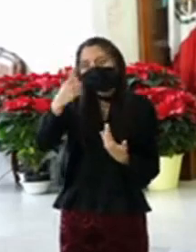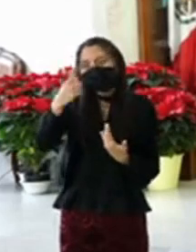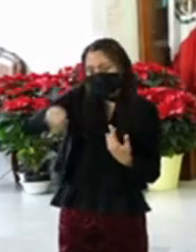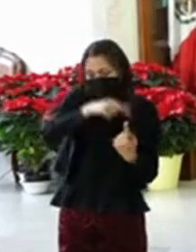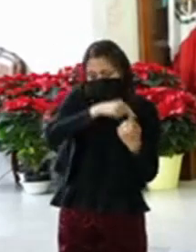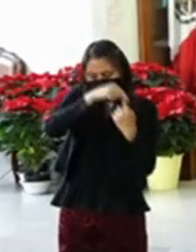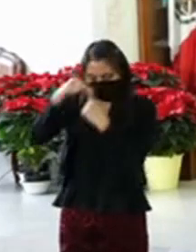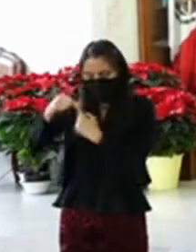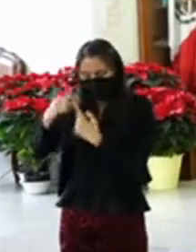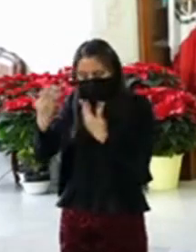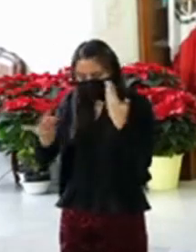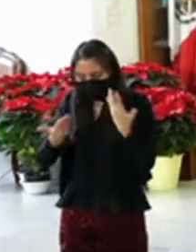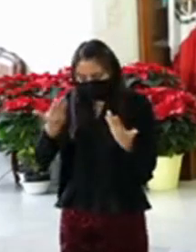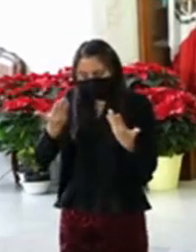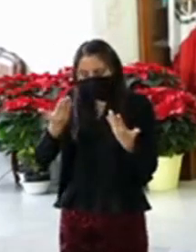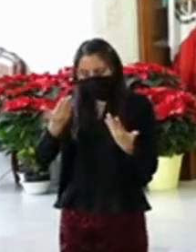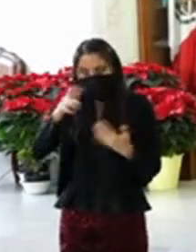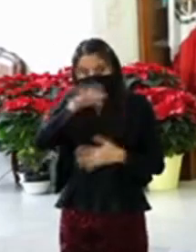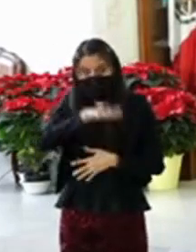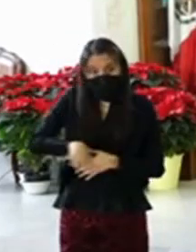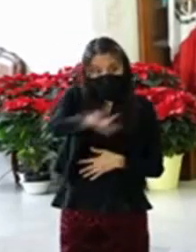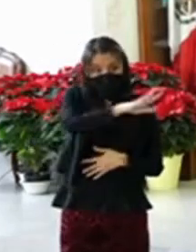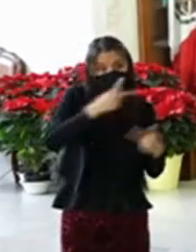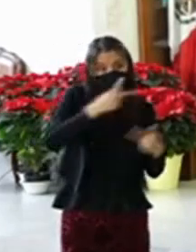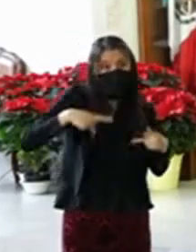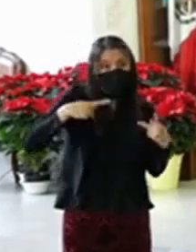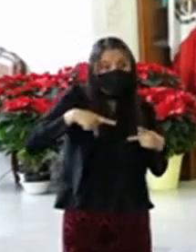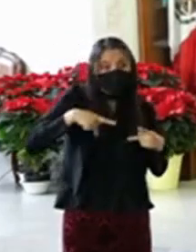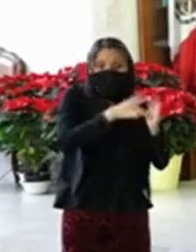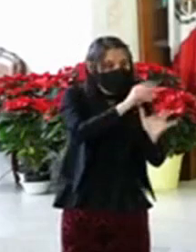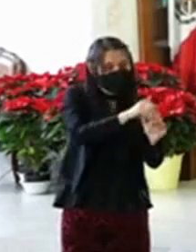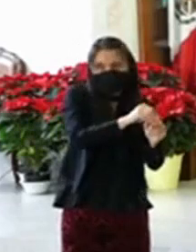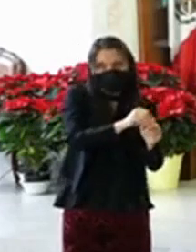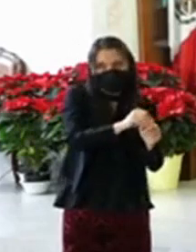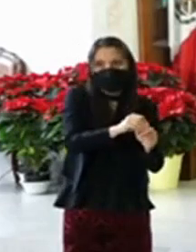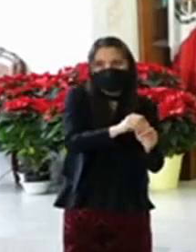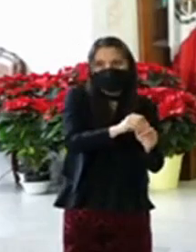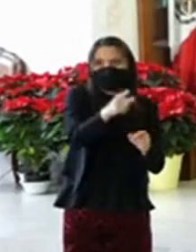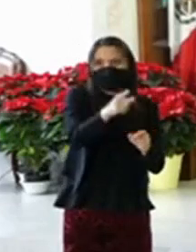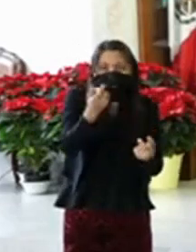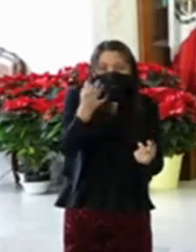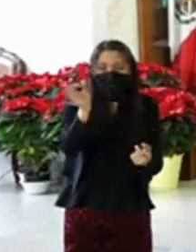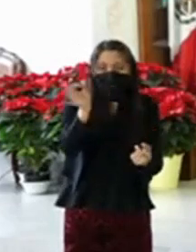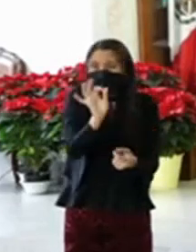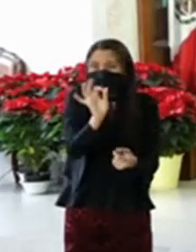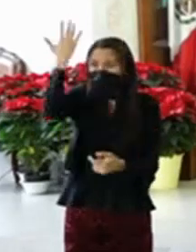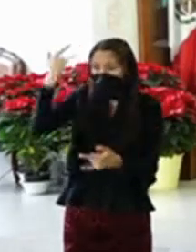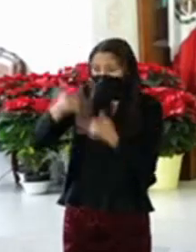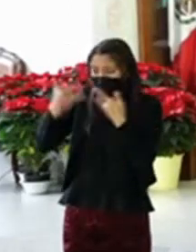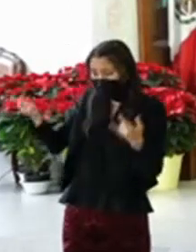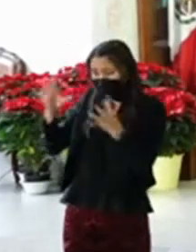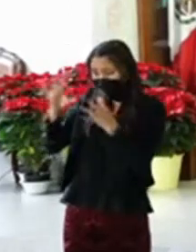Dios de su pueblo y lo despreció en una actitud